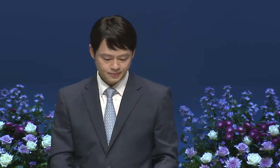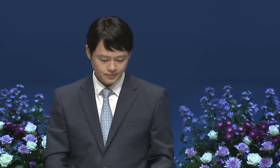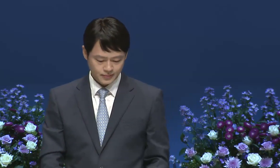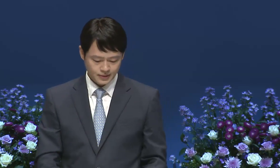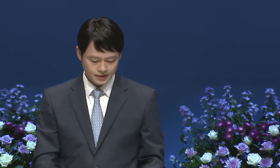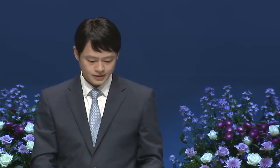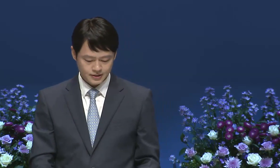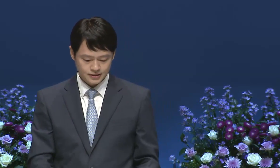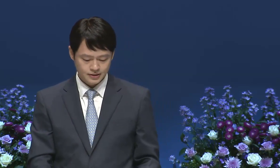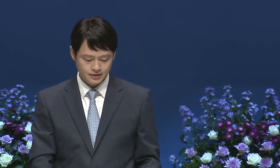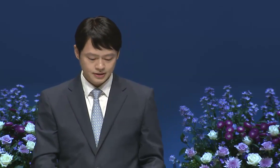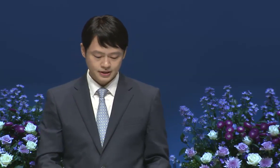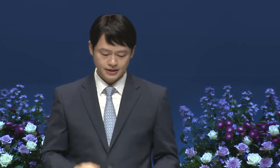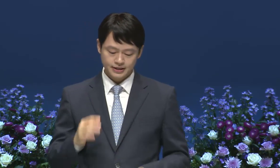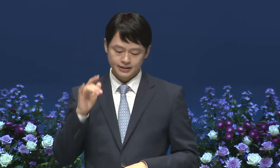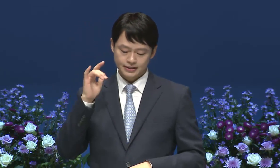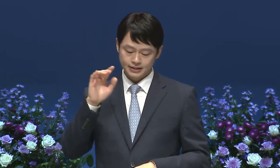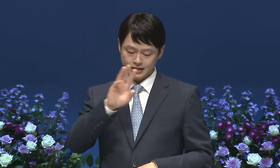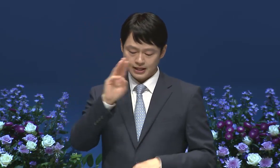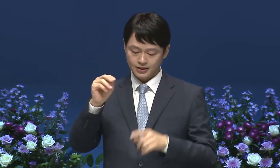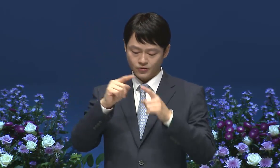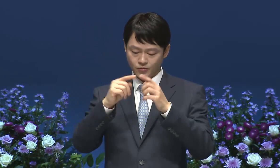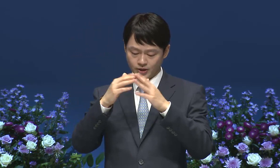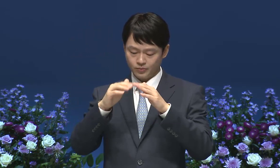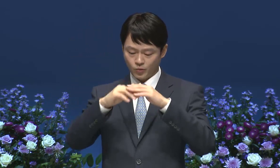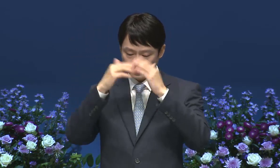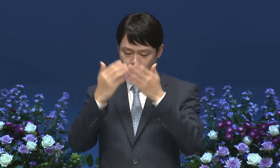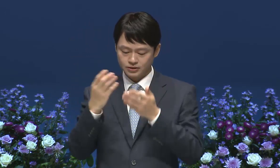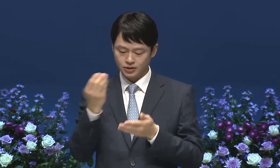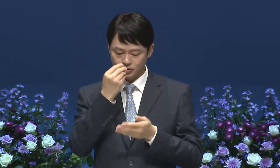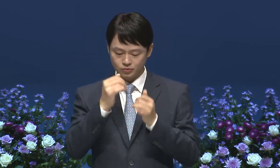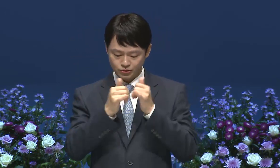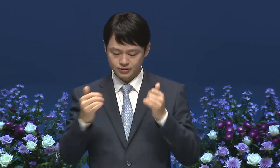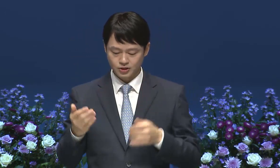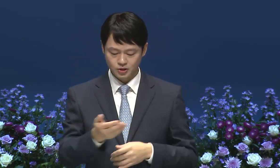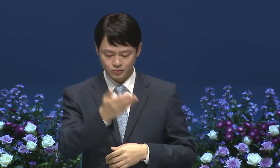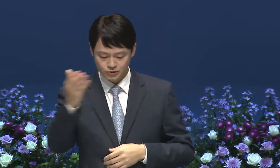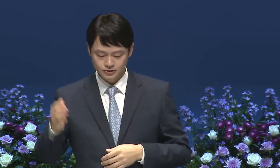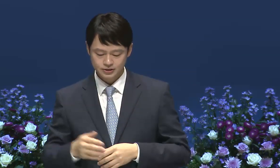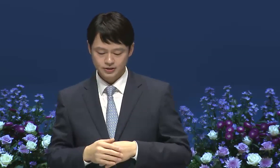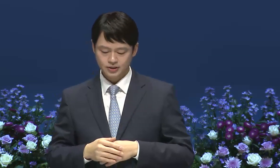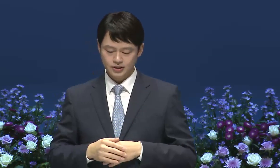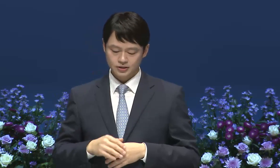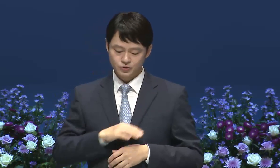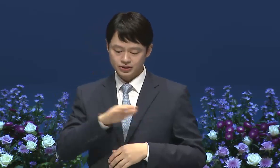증거되는 그 미션을 저는 꿈꾸고 있습니다. 예원교회 모든 성도님들은